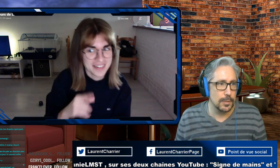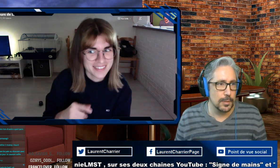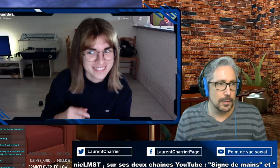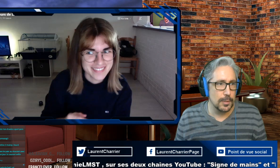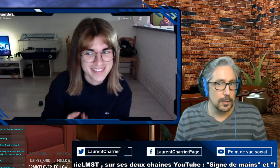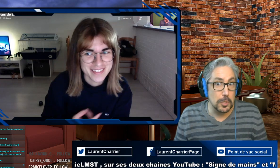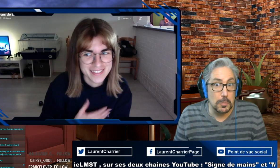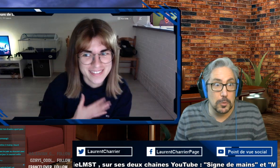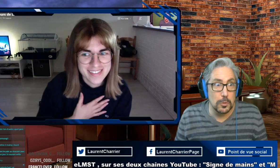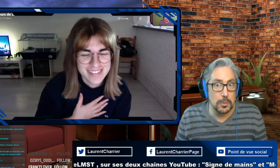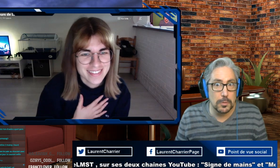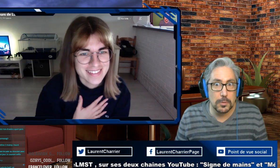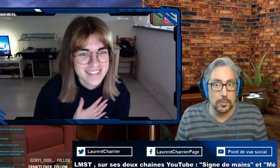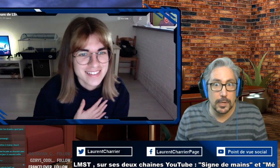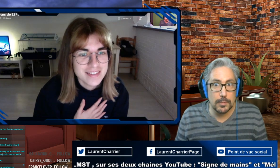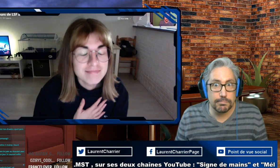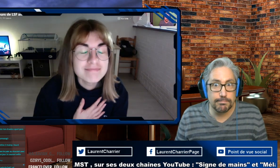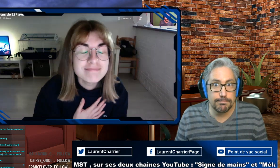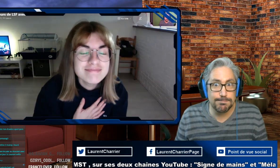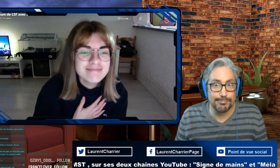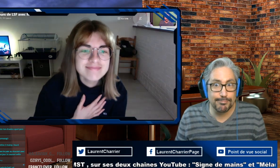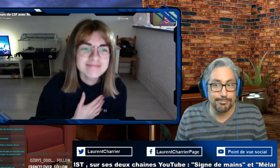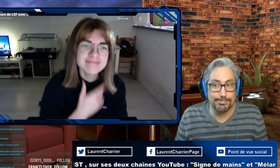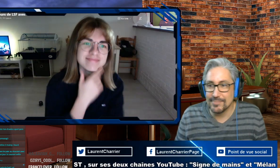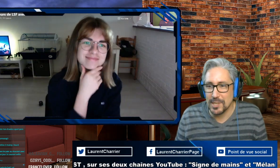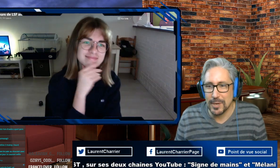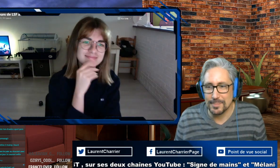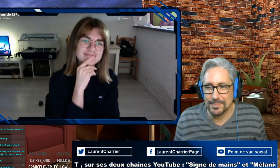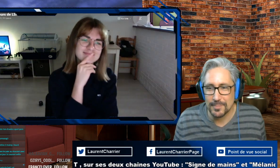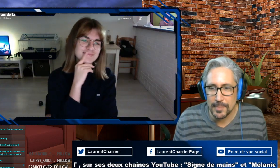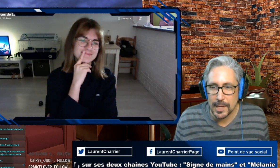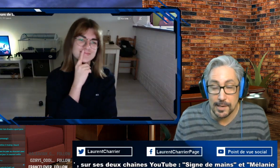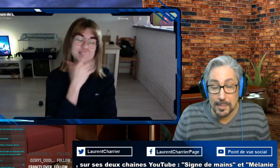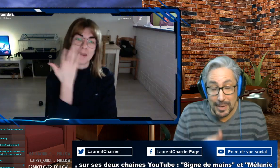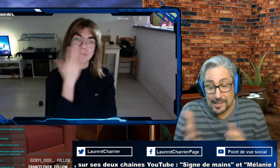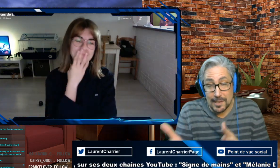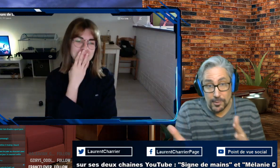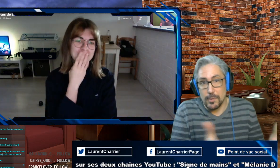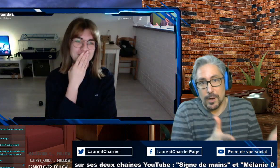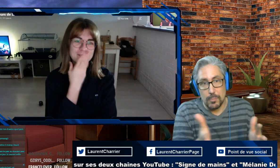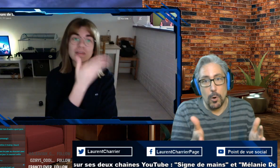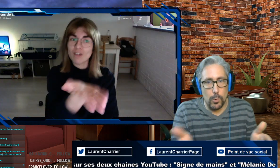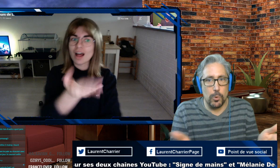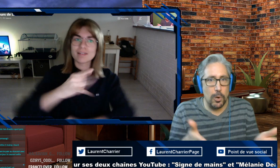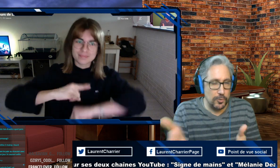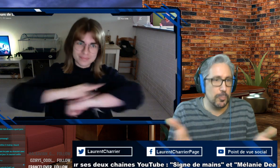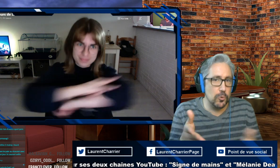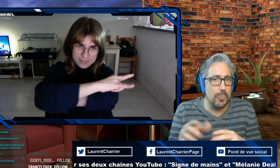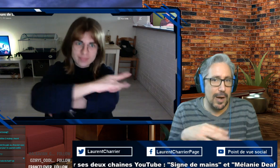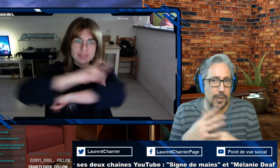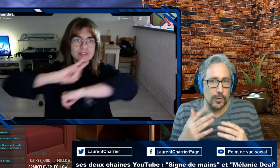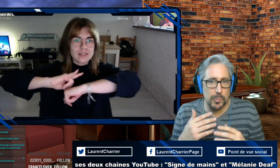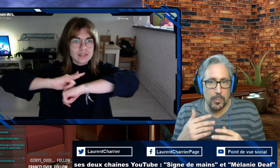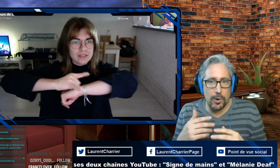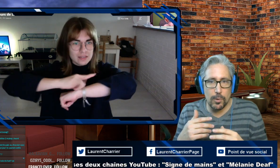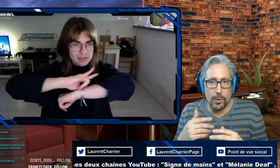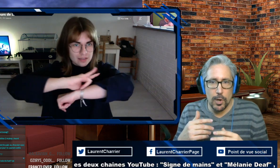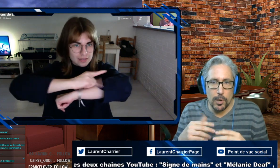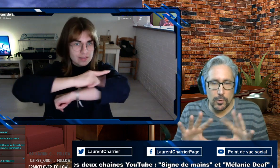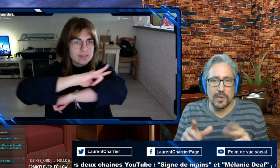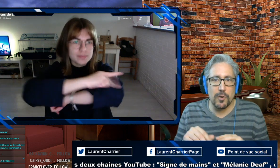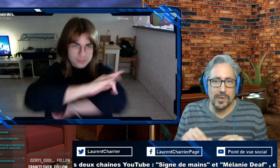pourquoi? Ok, ouais. Je sais pas. Les EHPAD, c'est les endroits. Bon, voilà. On en entend beaucoup parler en ce